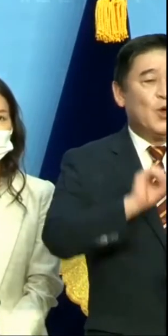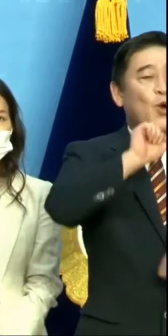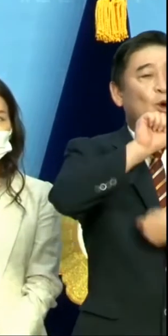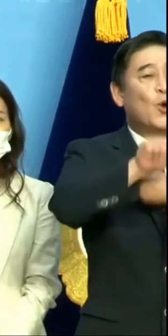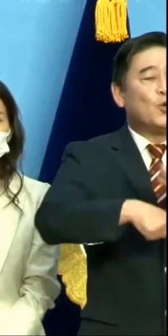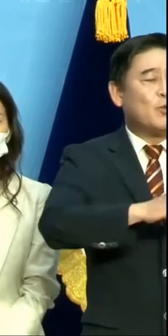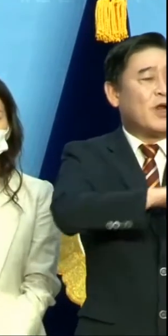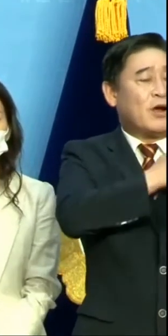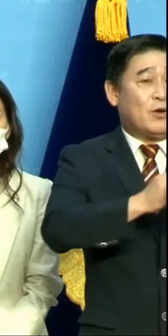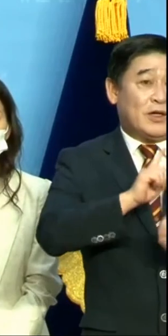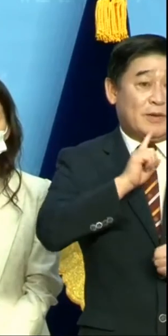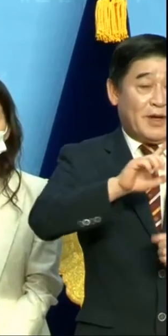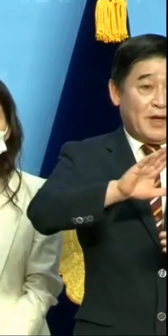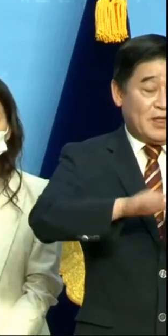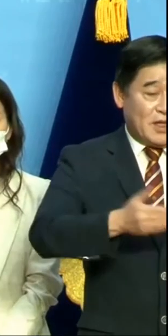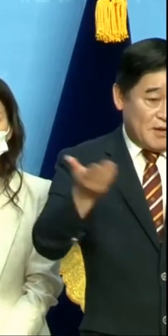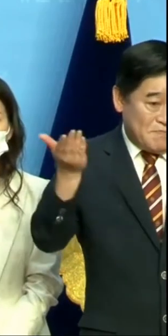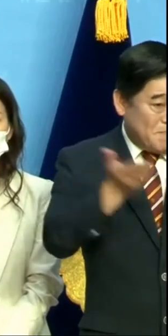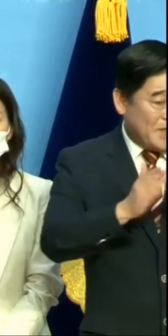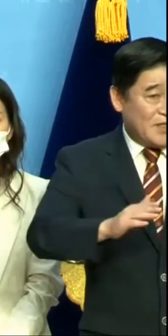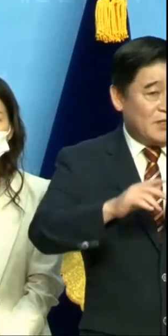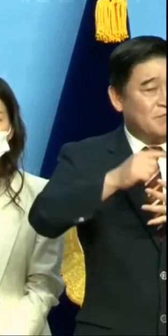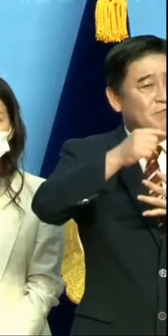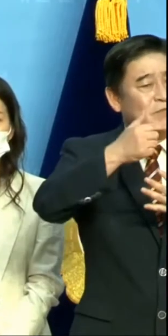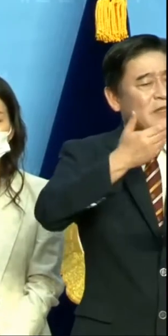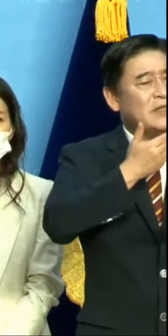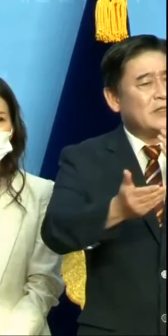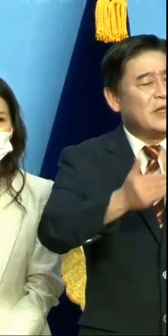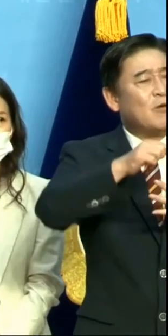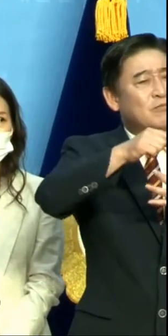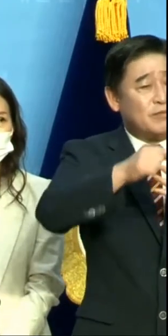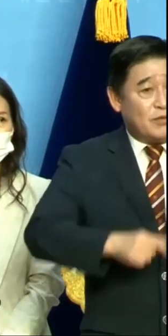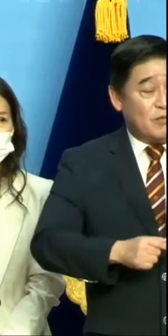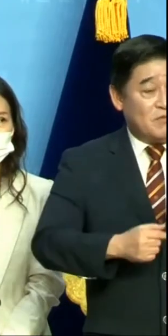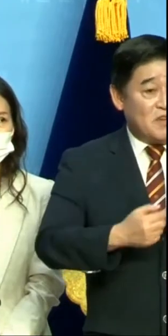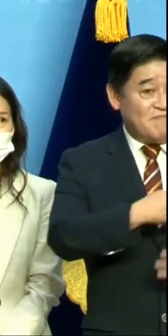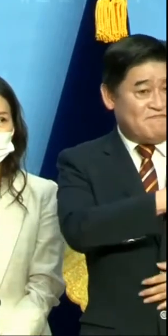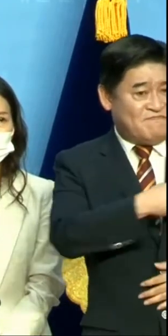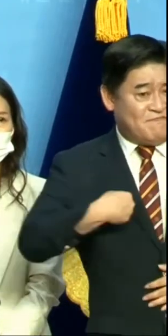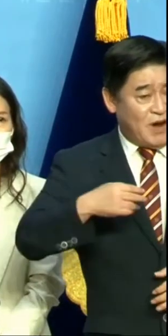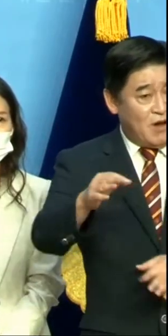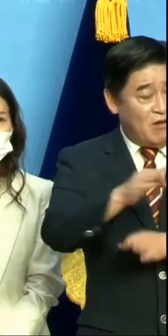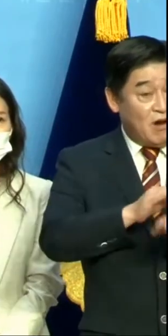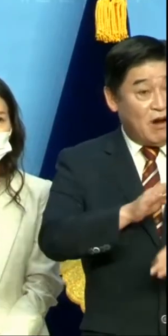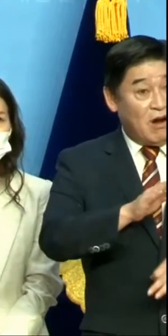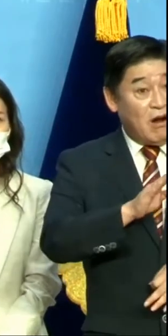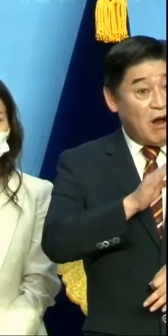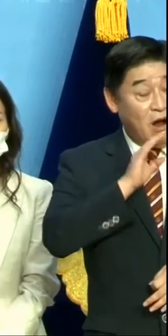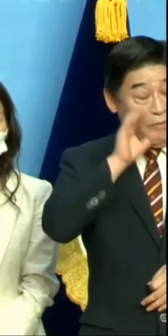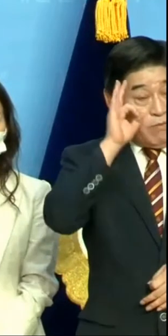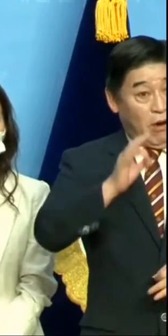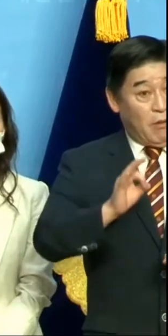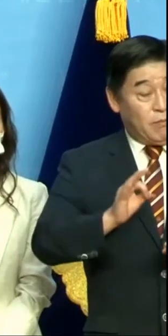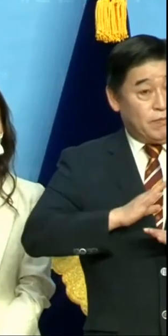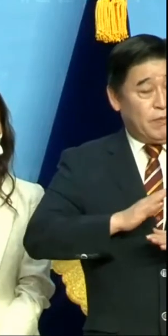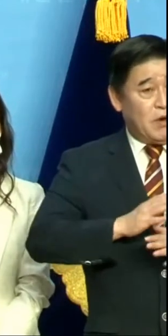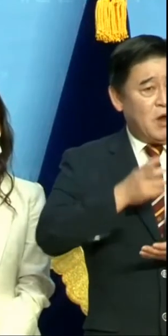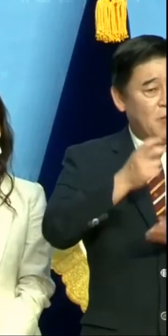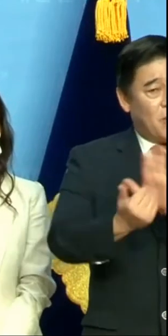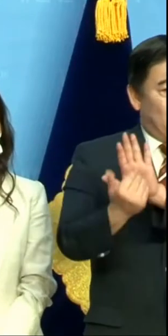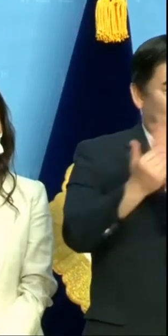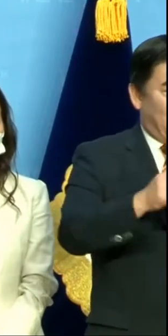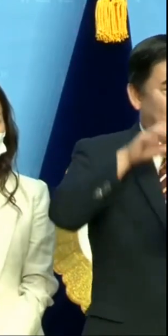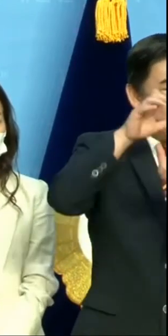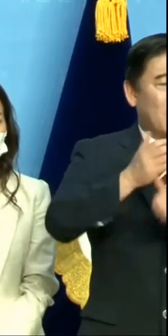동물의 권리를 도난 실에 전혀 걸맞지 않은 처음 프로그램을 당당히 운영하고 있다는 사실에 한번 그리고 법적으로 일을 맡거나